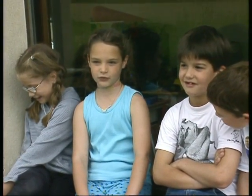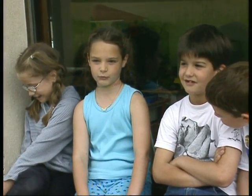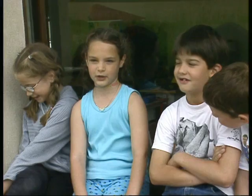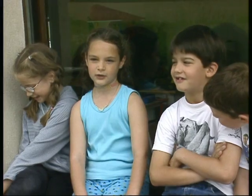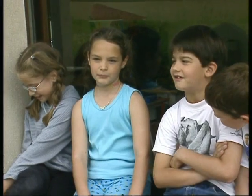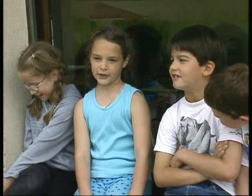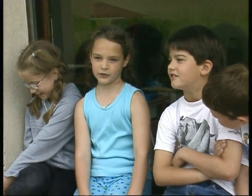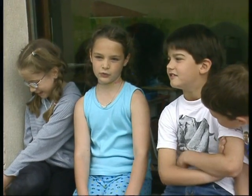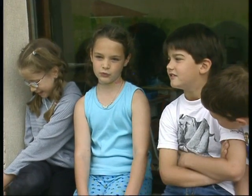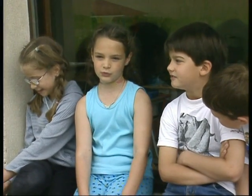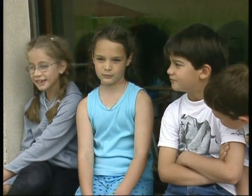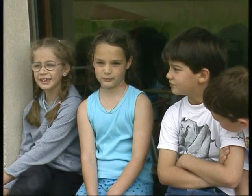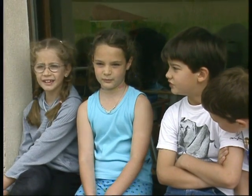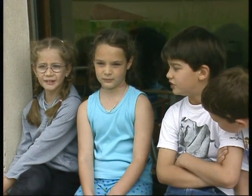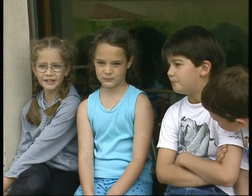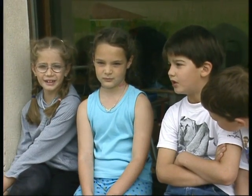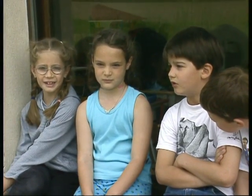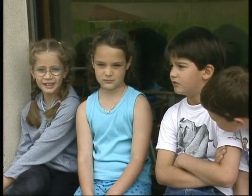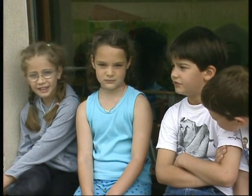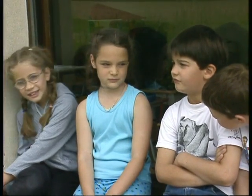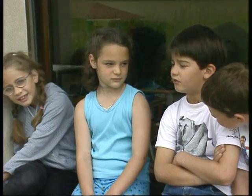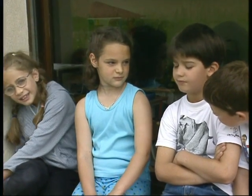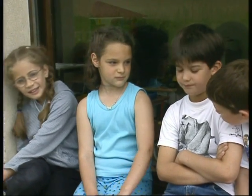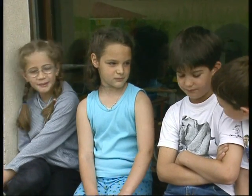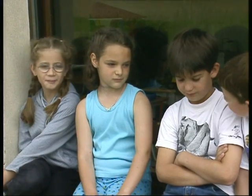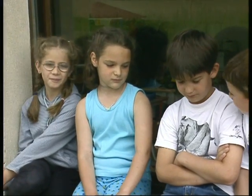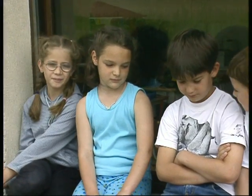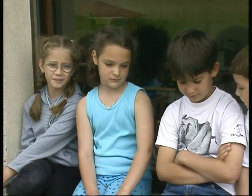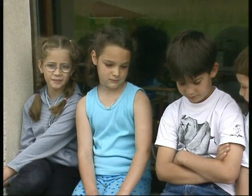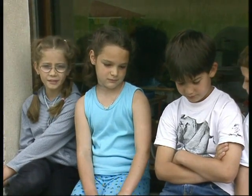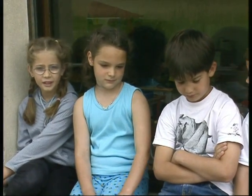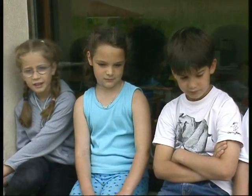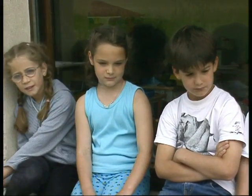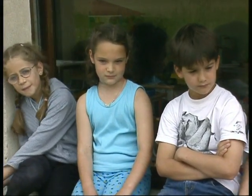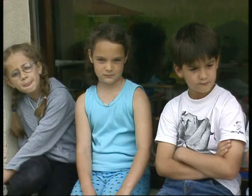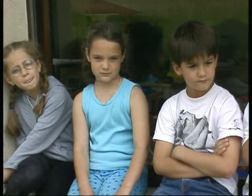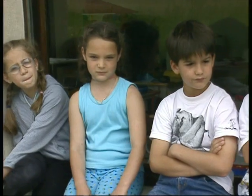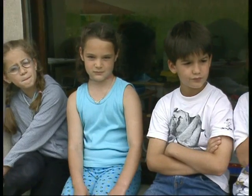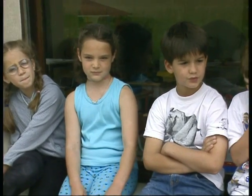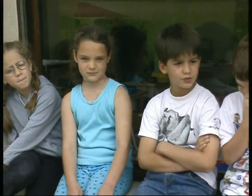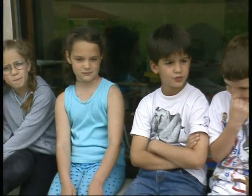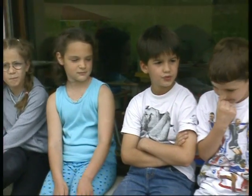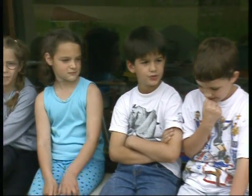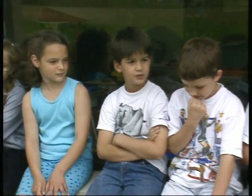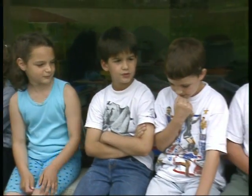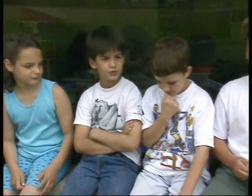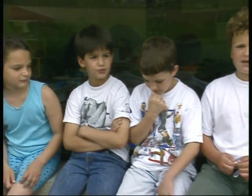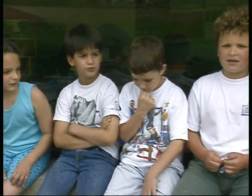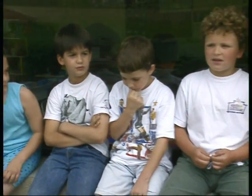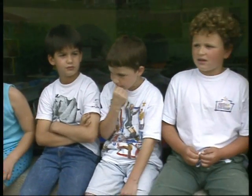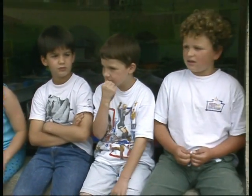est sourd qu'il joue pas pareil que nous. Qu'il est pas différent. Ouais, il comprend quand même bien ce qu'on, à quoi on veut